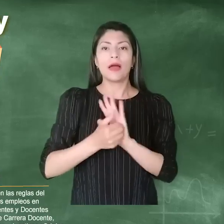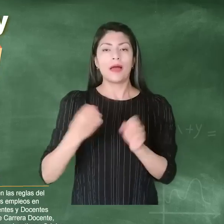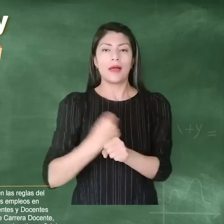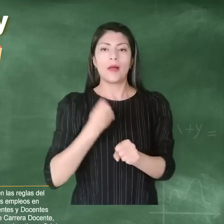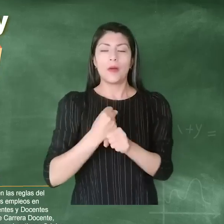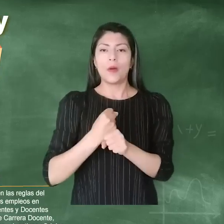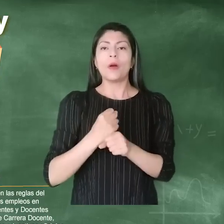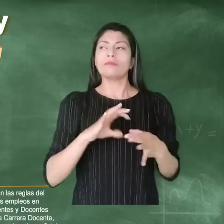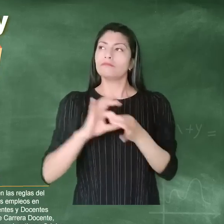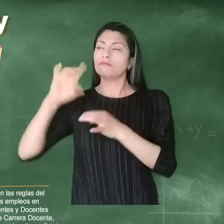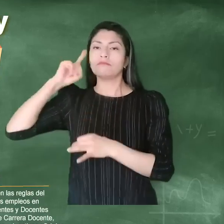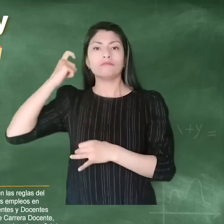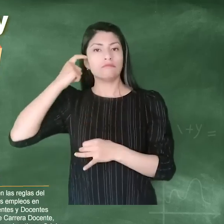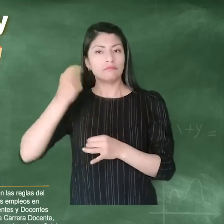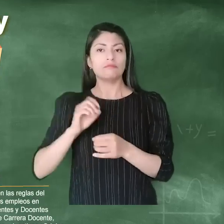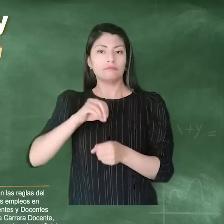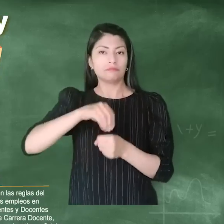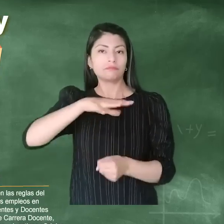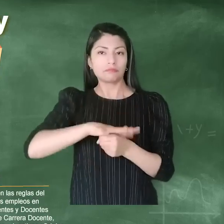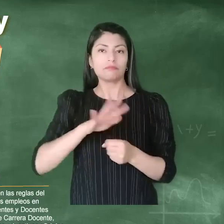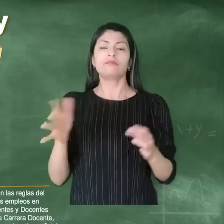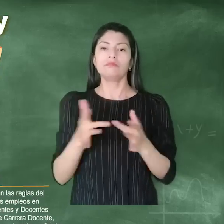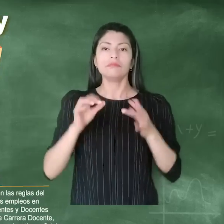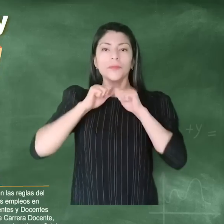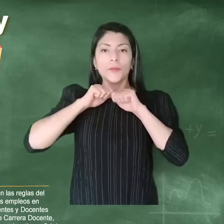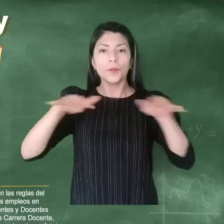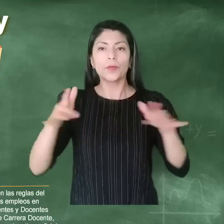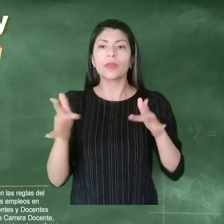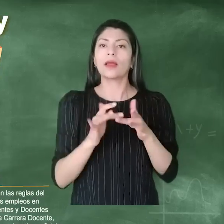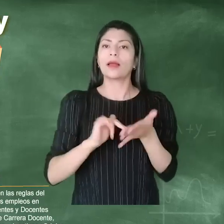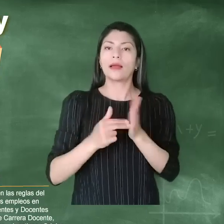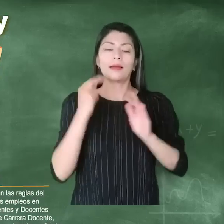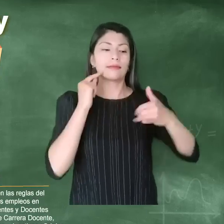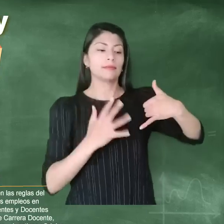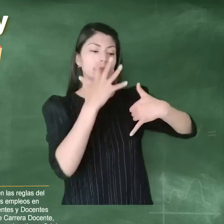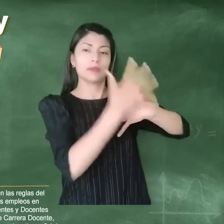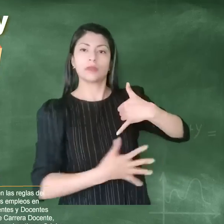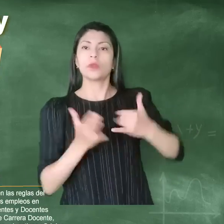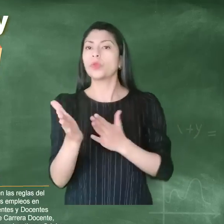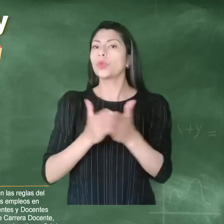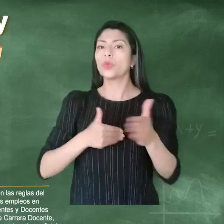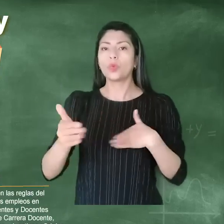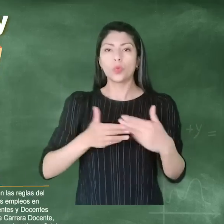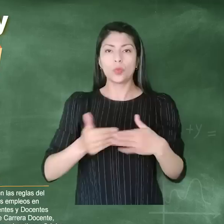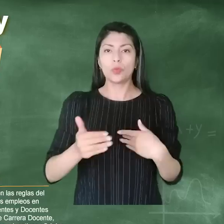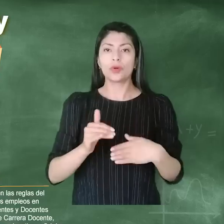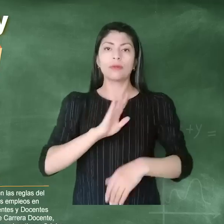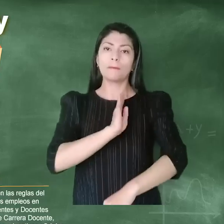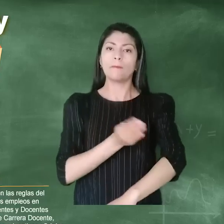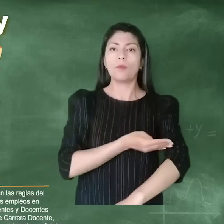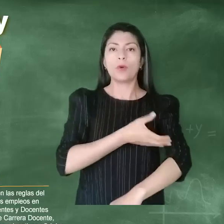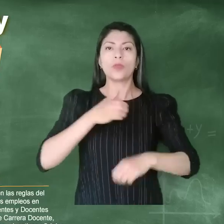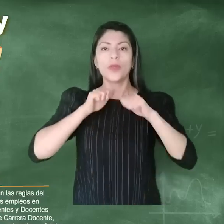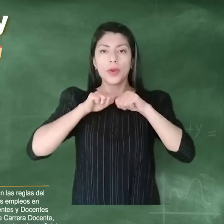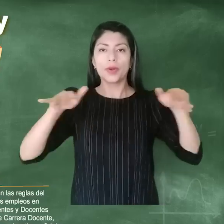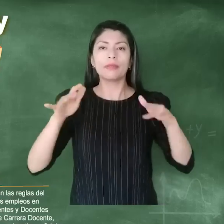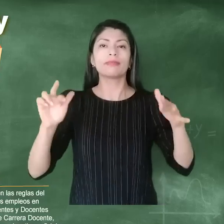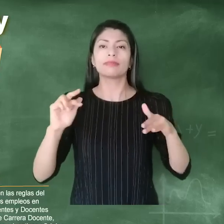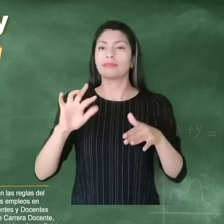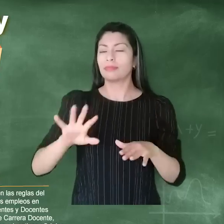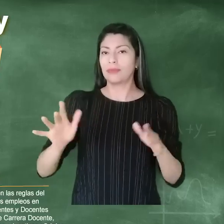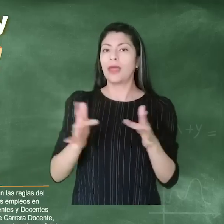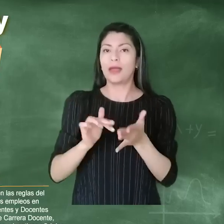sistema de mérito en el empleo público, de carácter permanente de nivel nacional, independiente de las ramas y órganos del